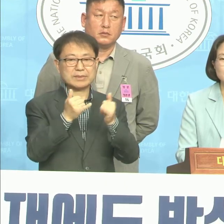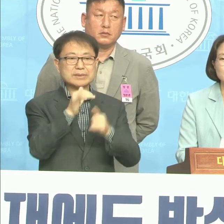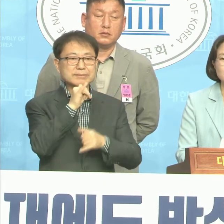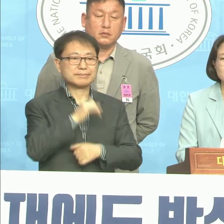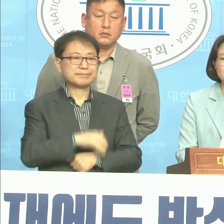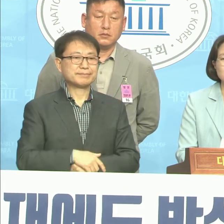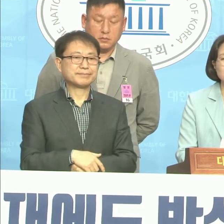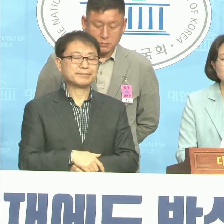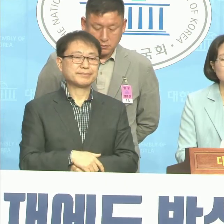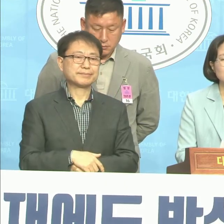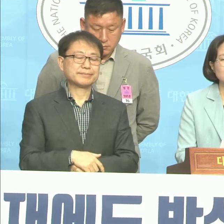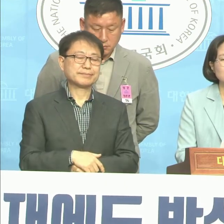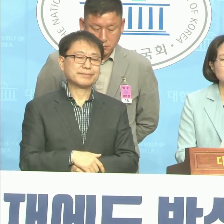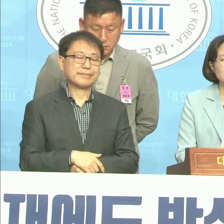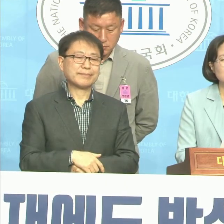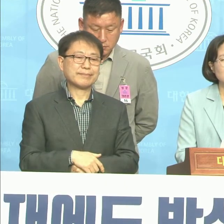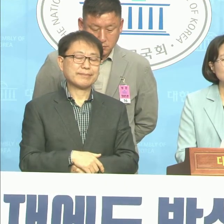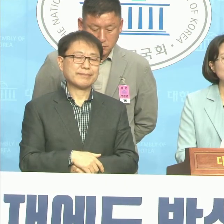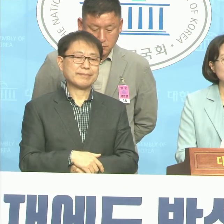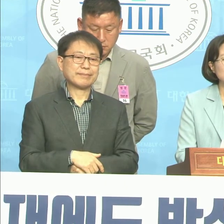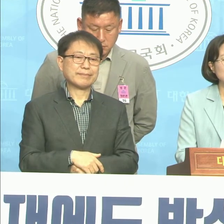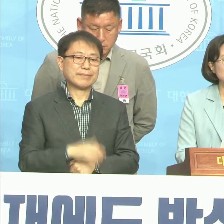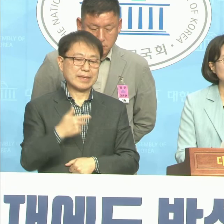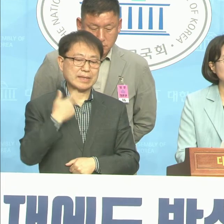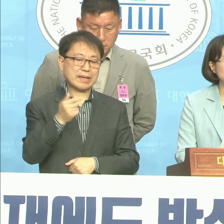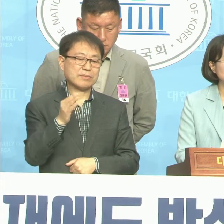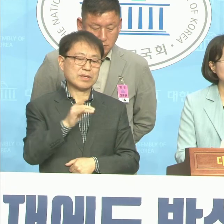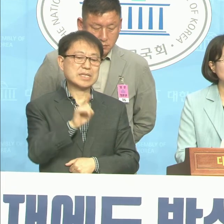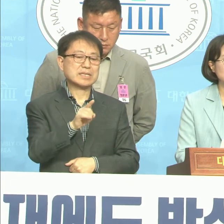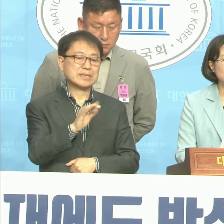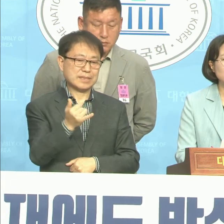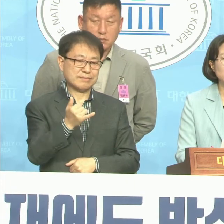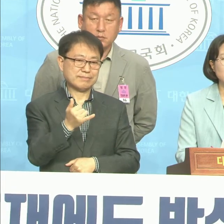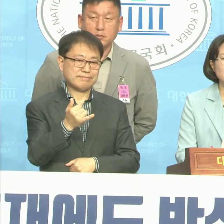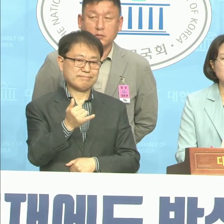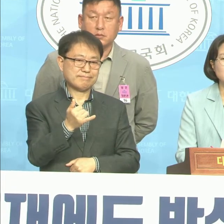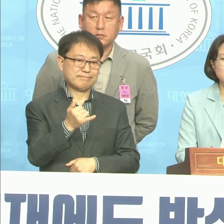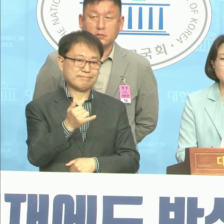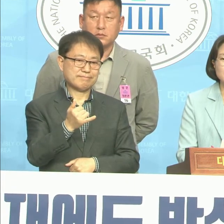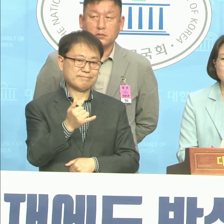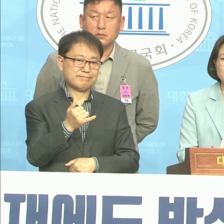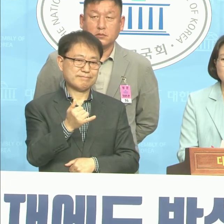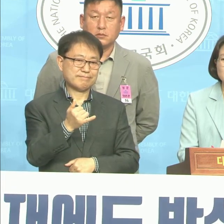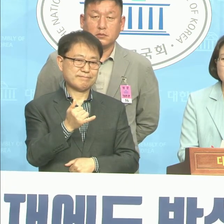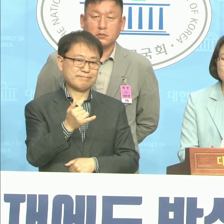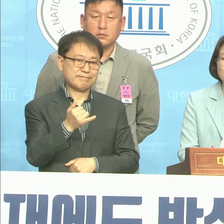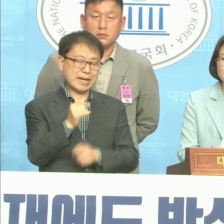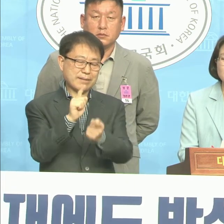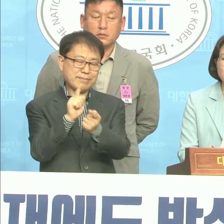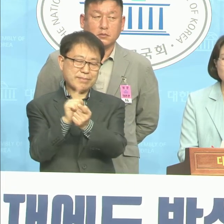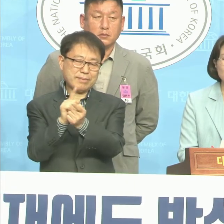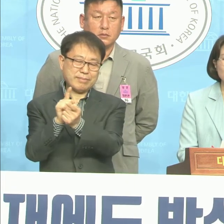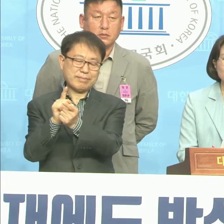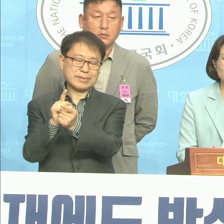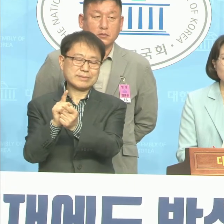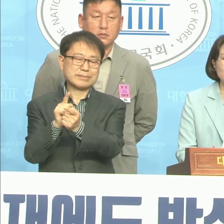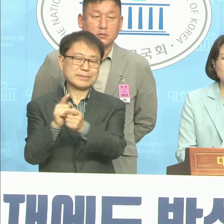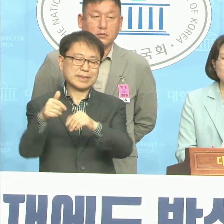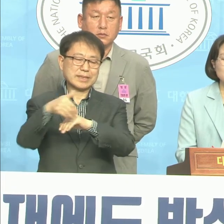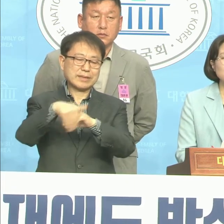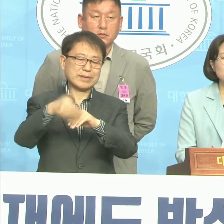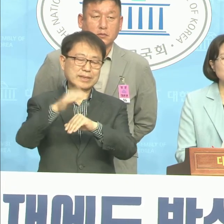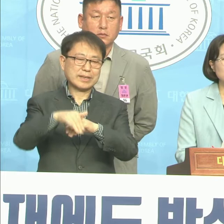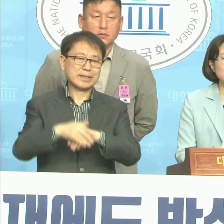있습니다 저는 이제 다음주부터 그분들을 면에 를 한 번씩 하려고 하는데요